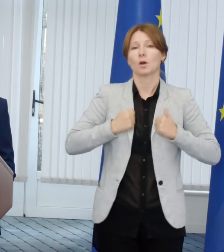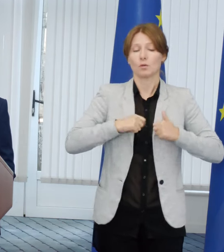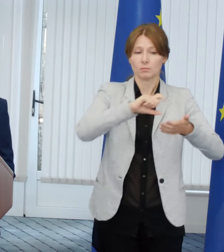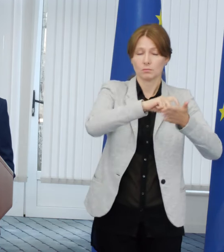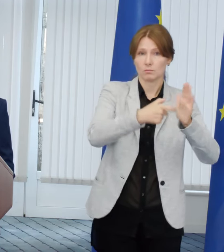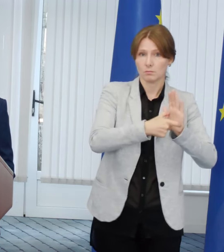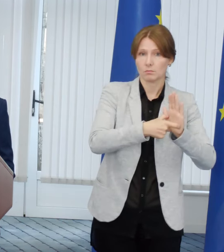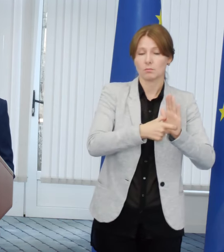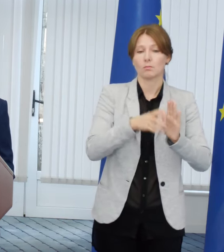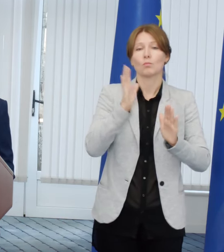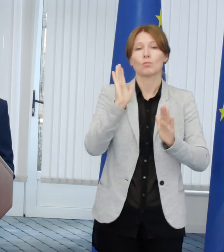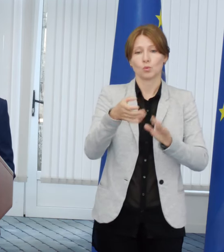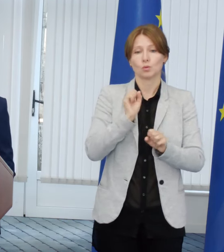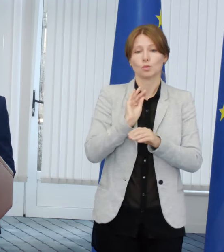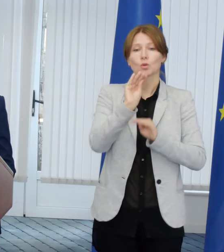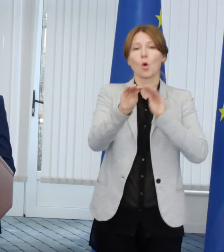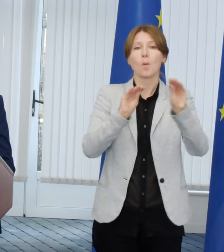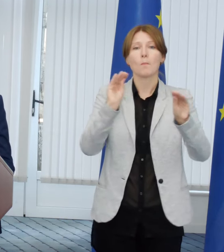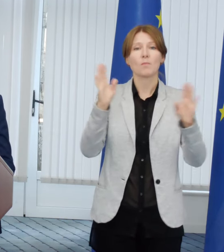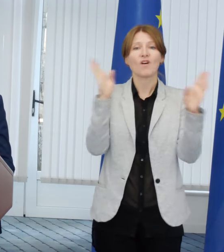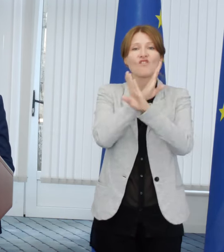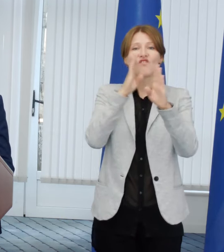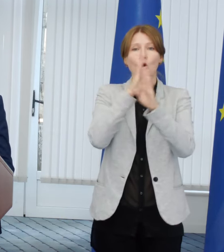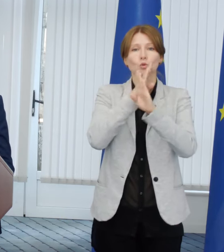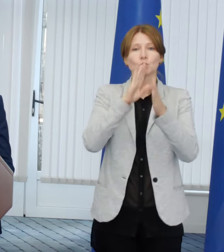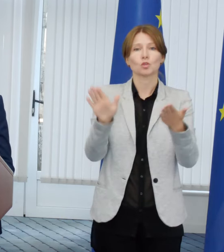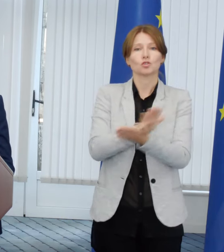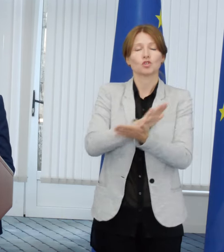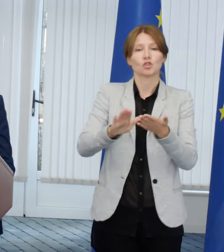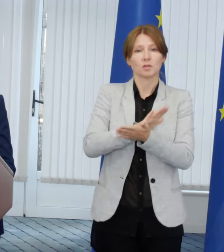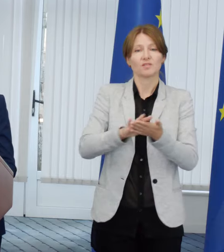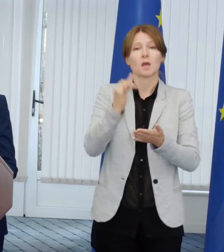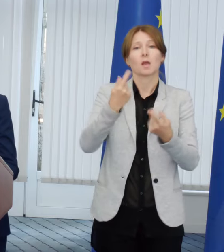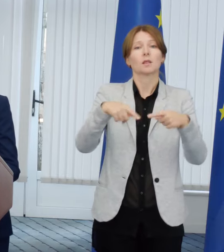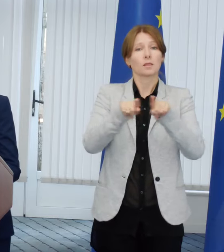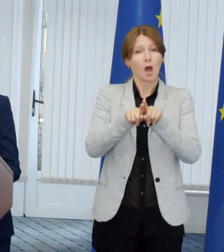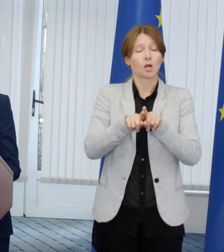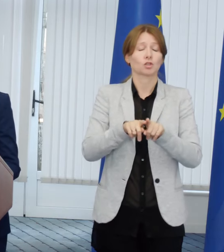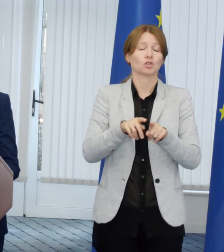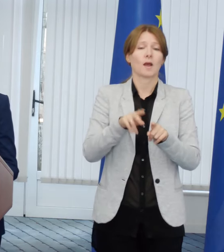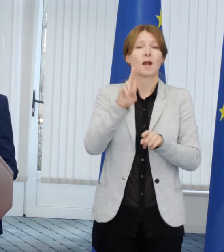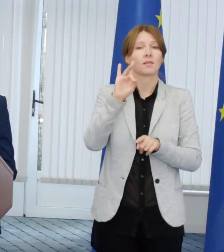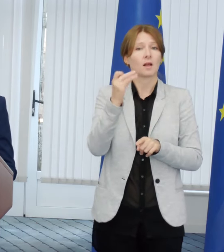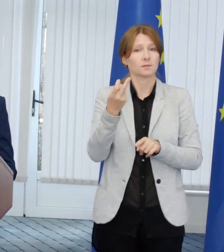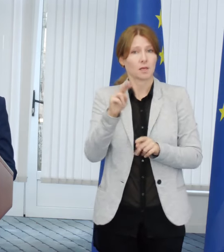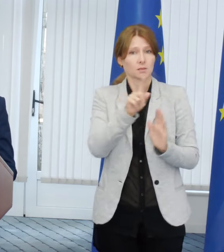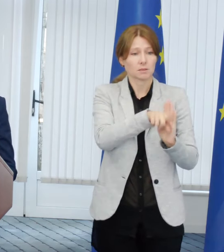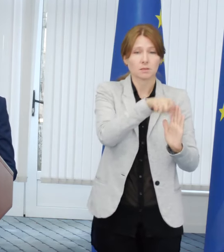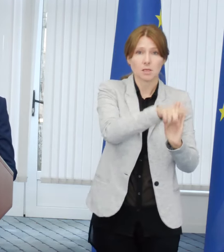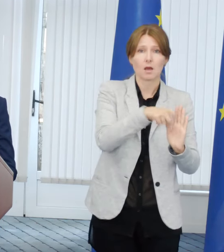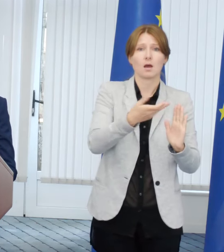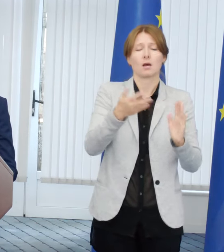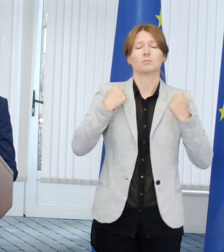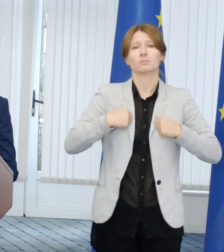montate sisteme de ventilare, reparația rețelelor exterioare de canalizare, reparația